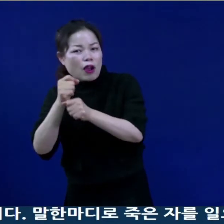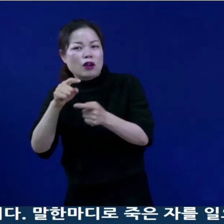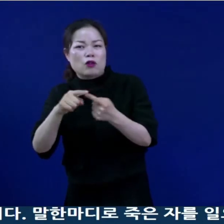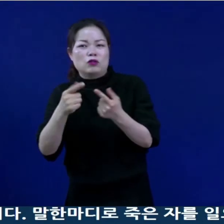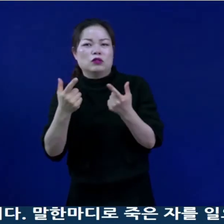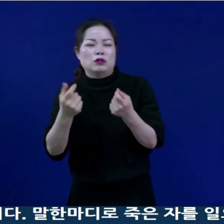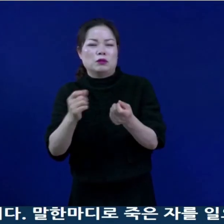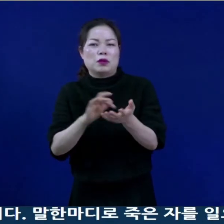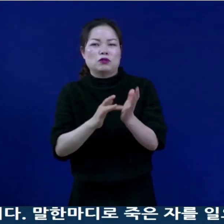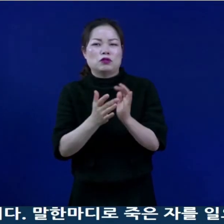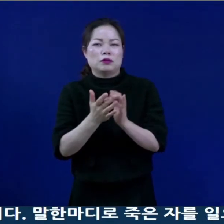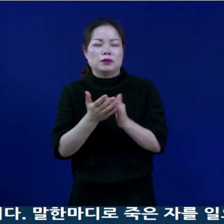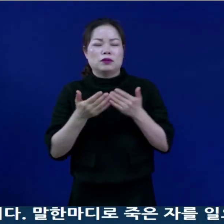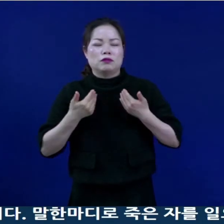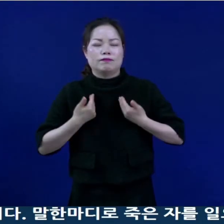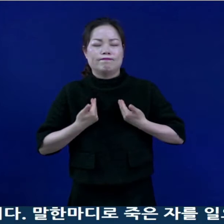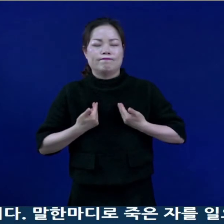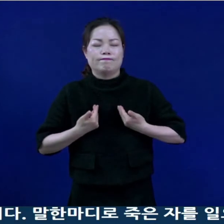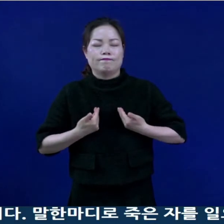담담히 십자가를